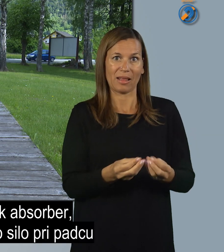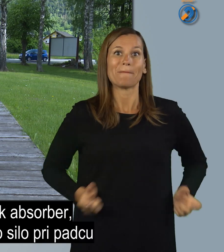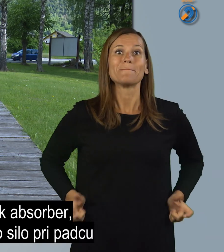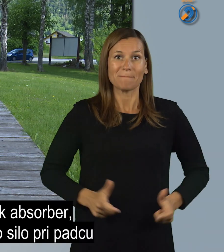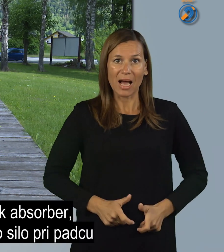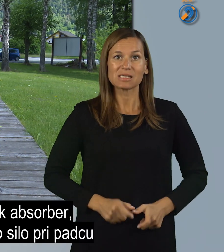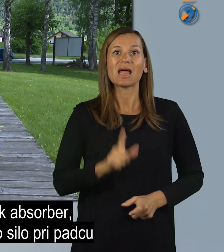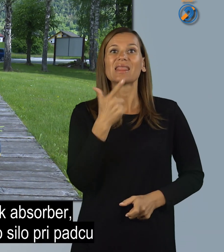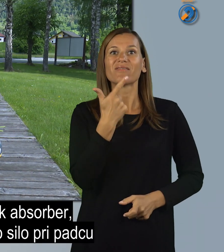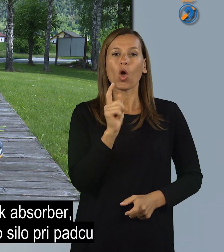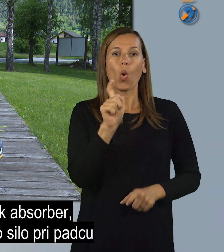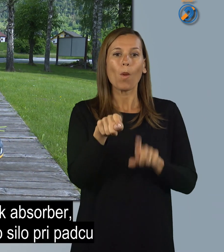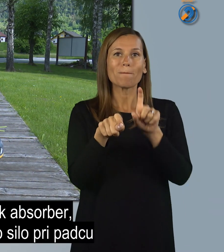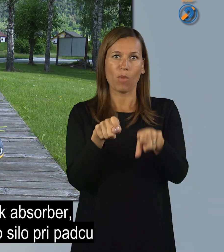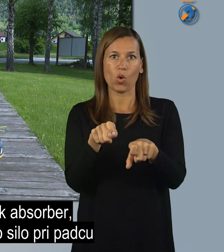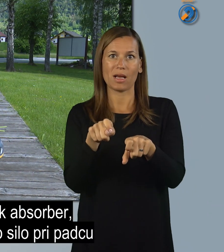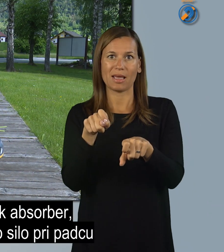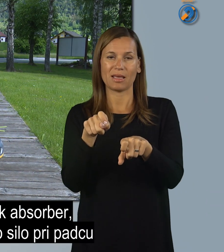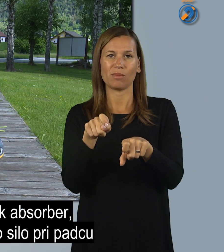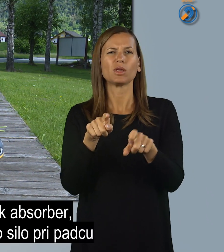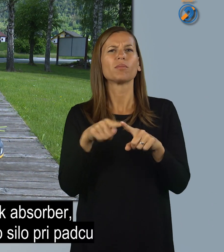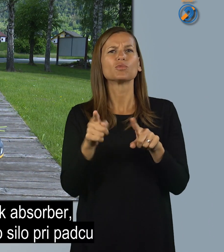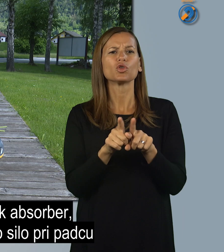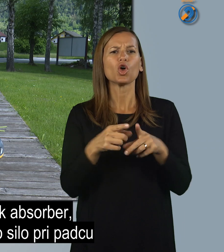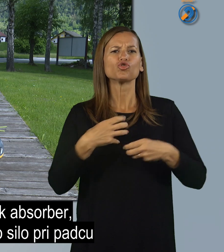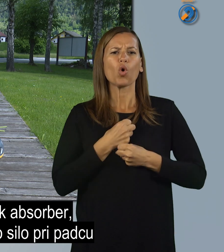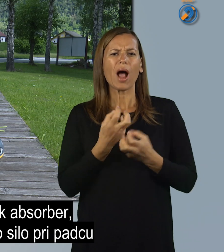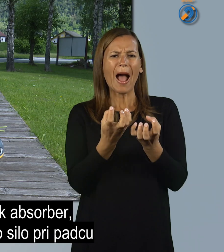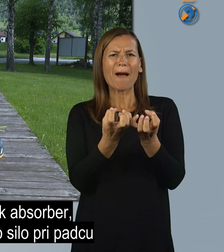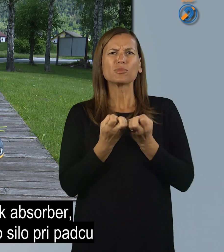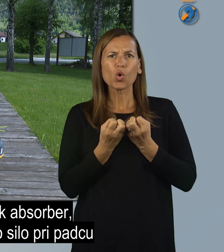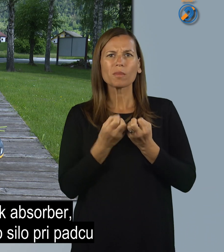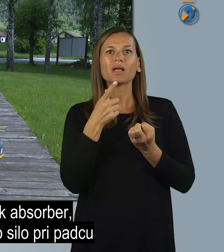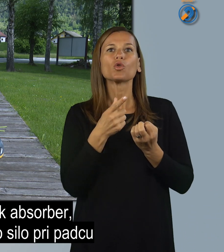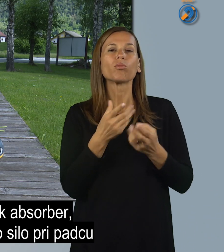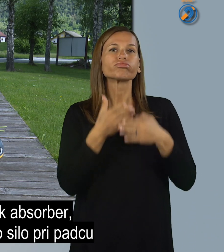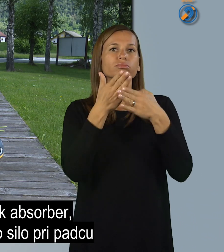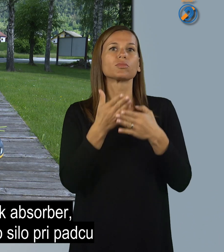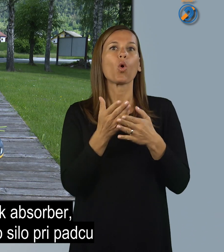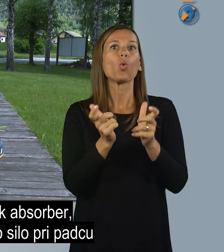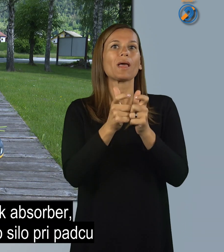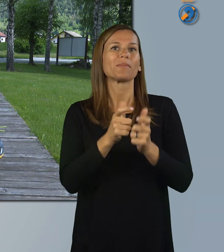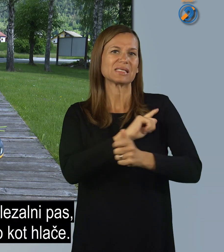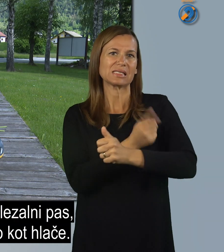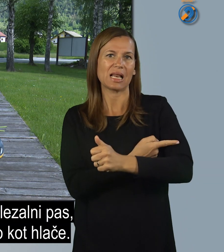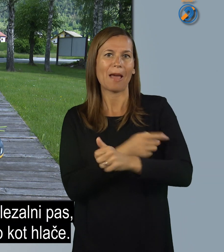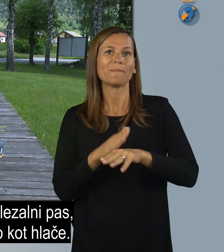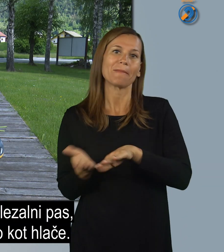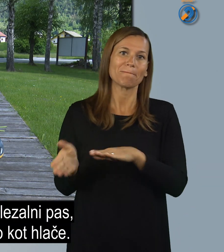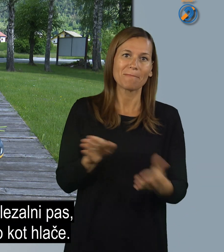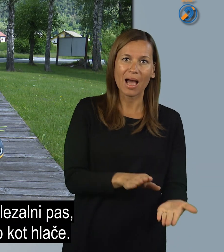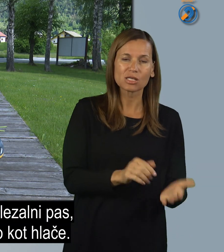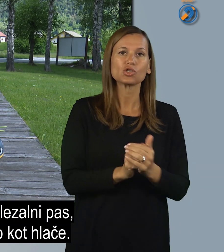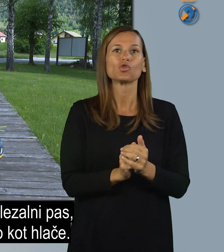oponki, ta šok absorber, ki zmanjša to ujemno silo pri padcu in je vpet potem